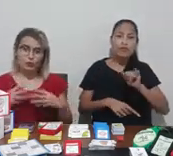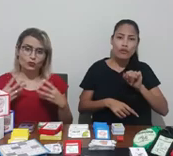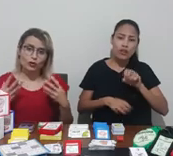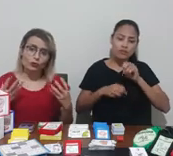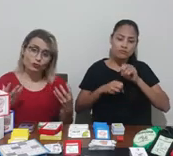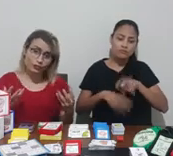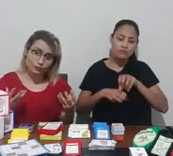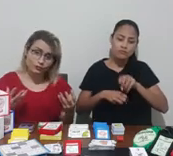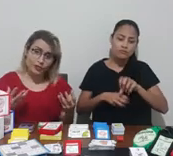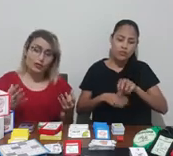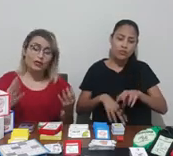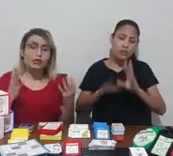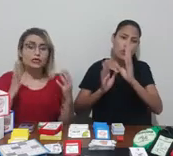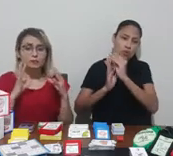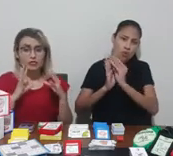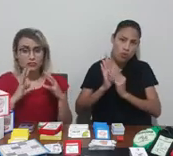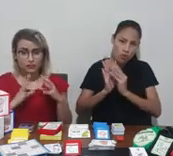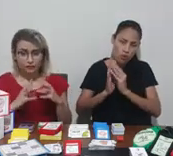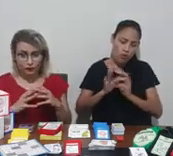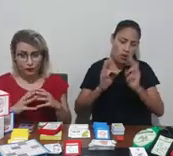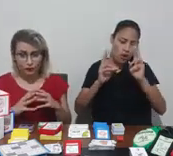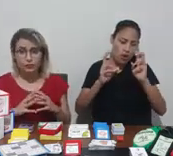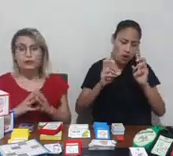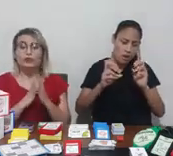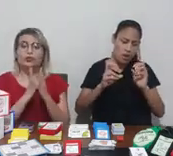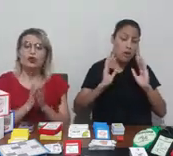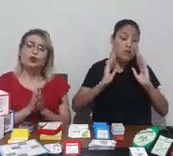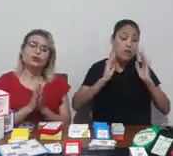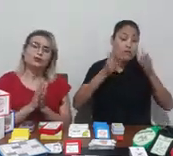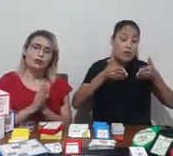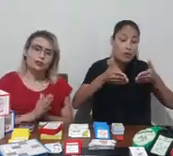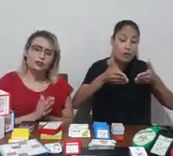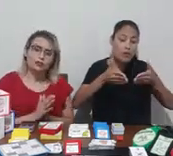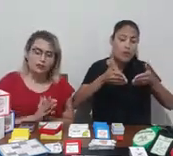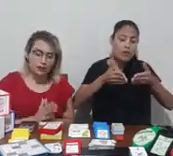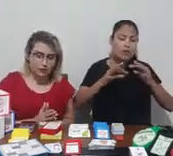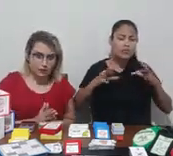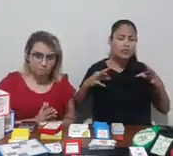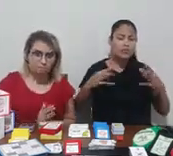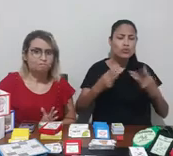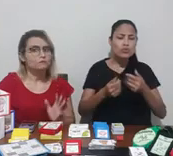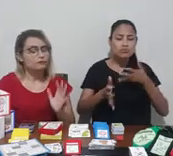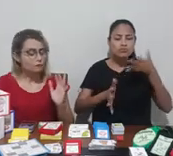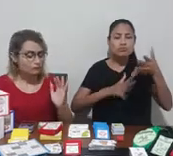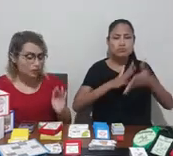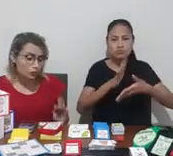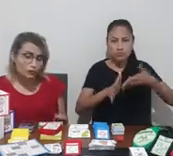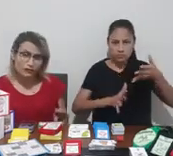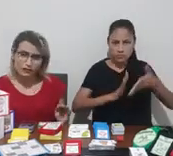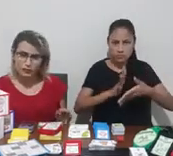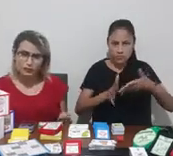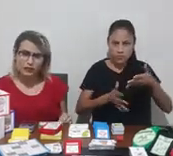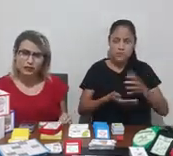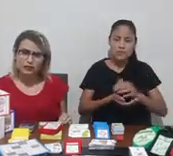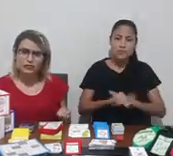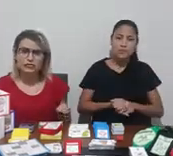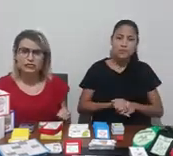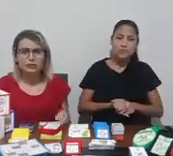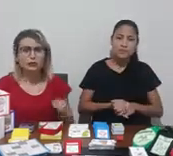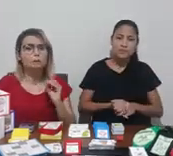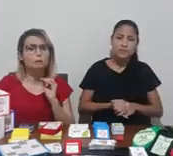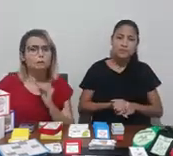os conteúdos específicos, todos em língua de sinais. Eu estou falando aqui